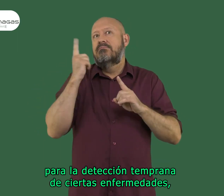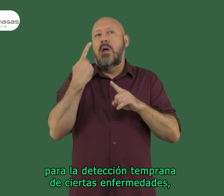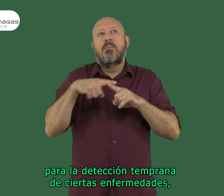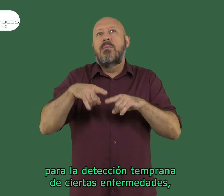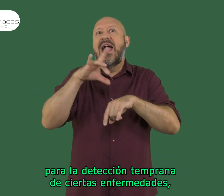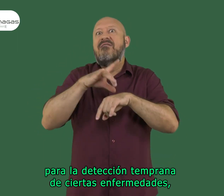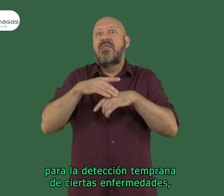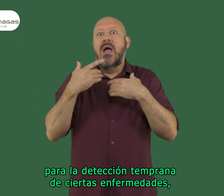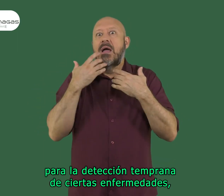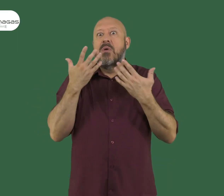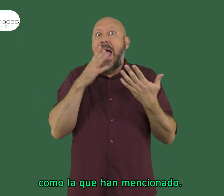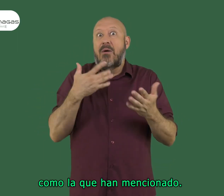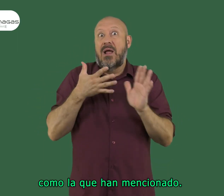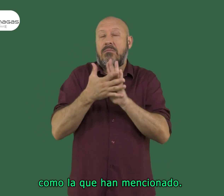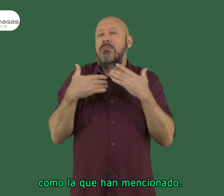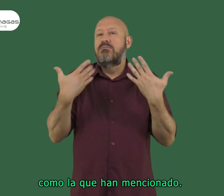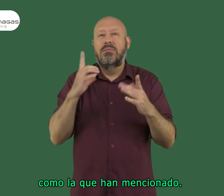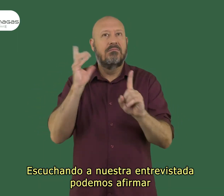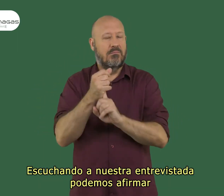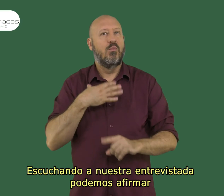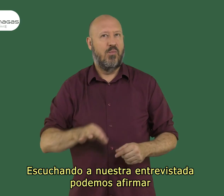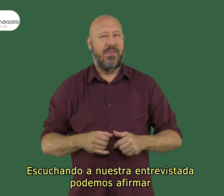de ciertas enfermedades como las que han mencionado.